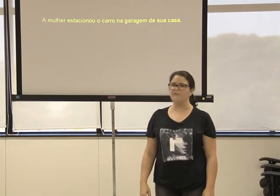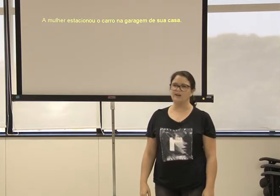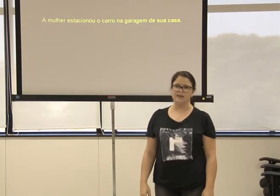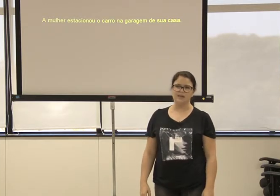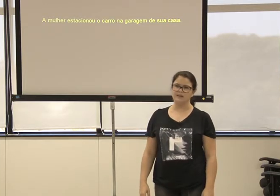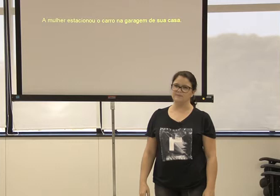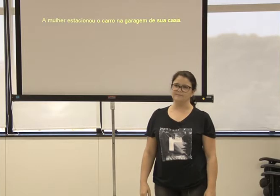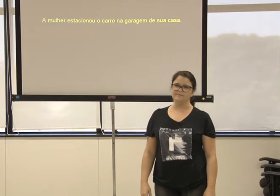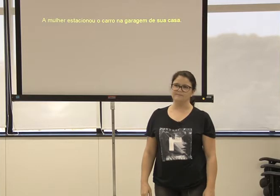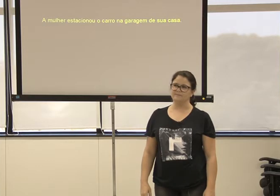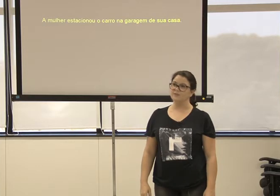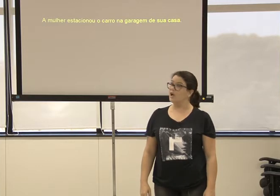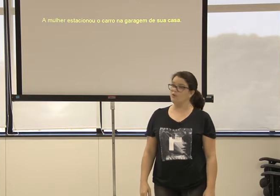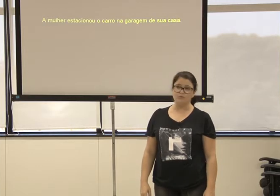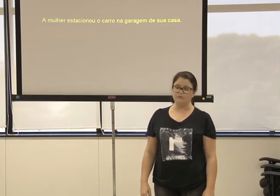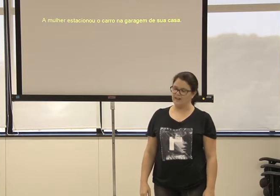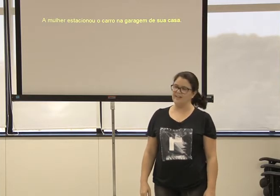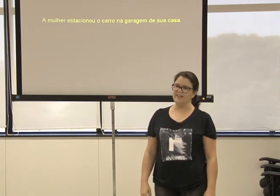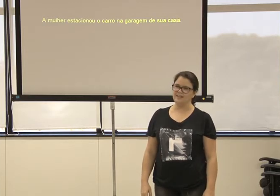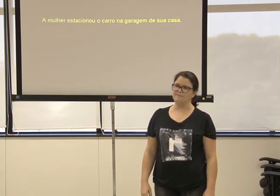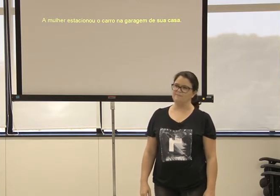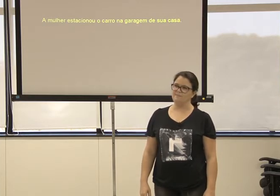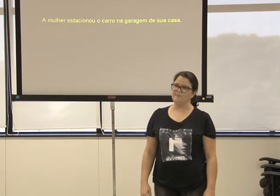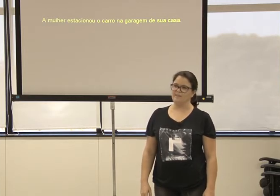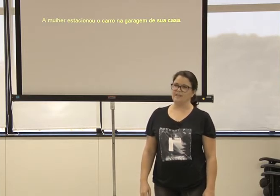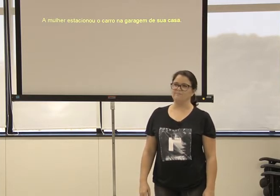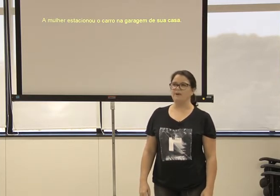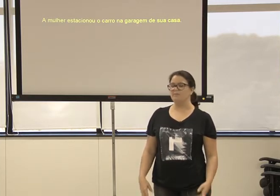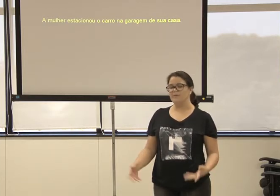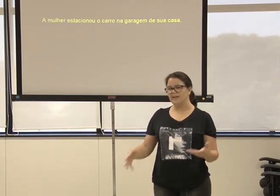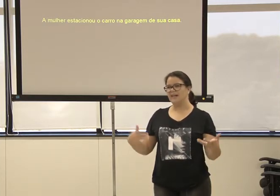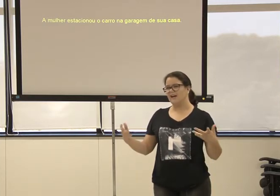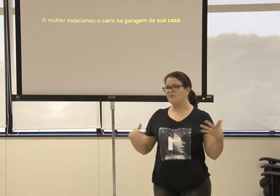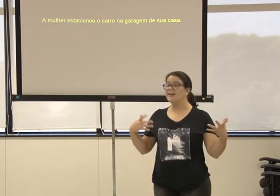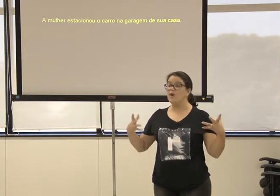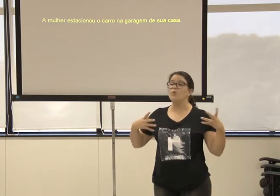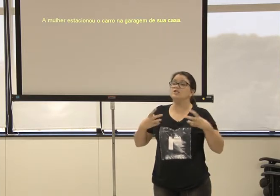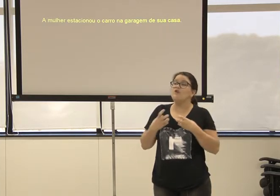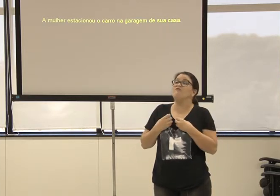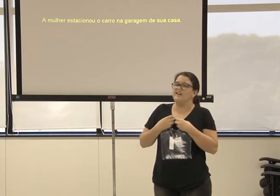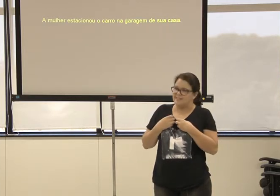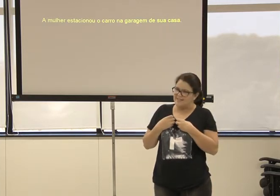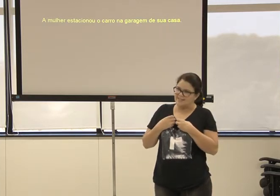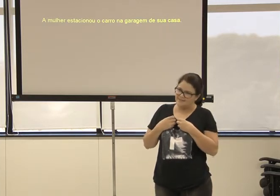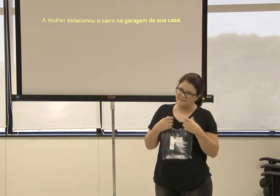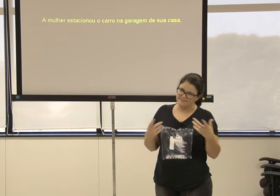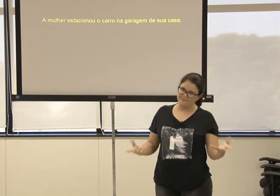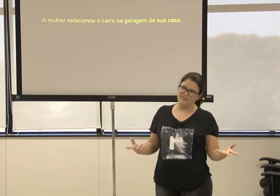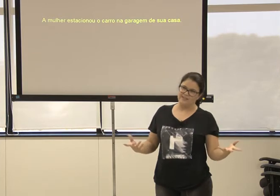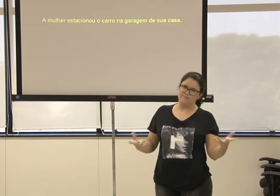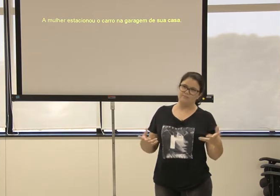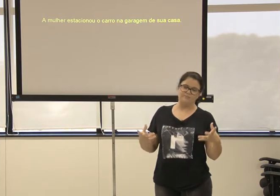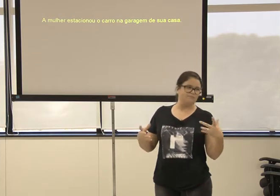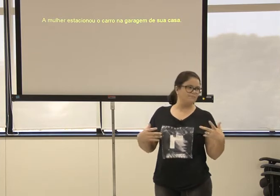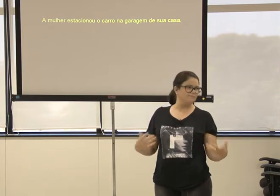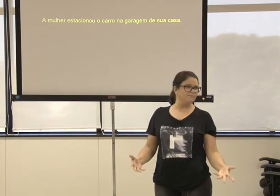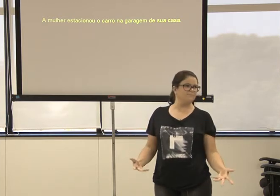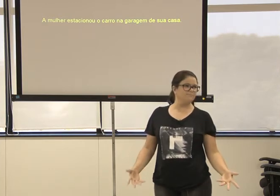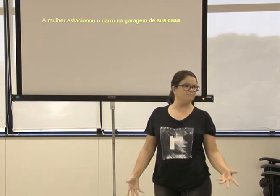falei. Mentira. Não, falei. Mas primeiro, claro, eu falei algumas ofensas. Você não falou em língua de